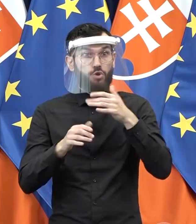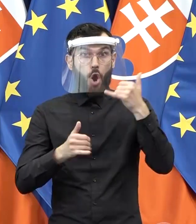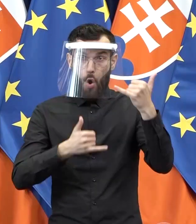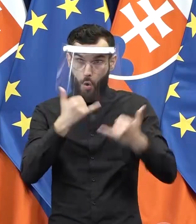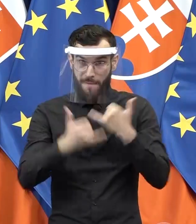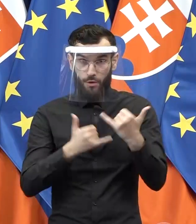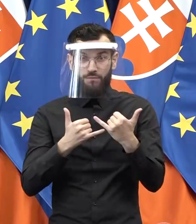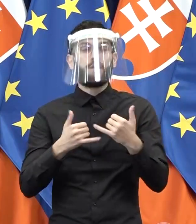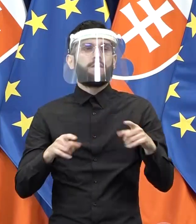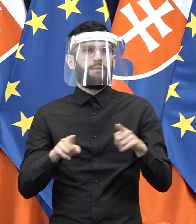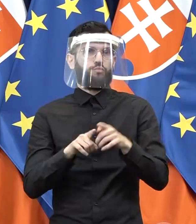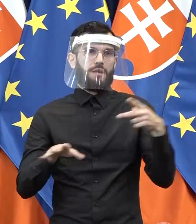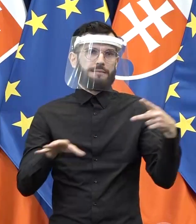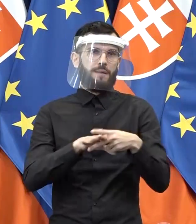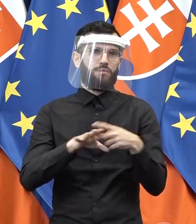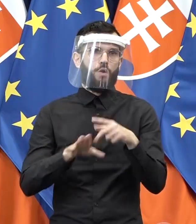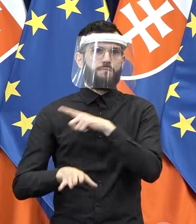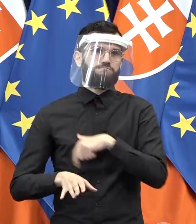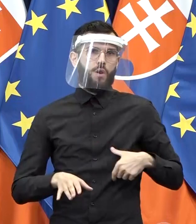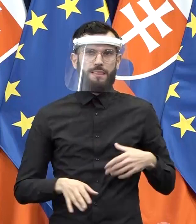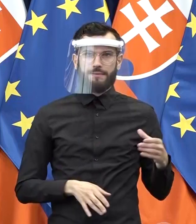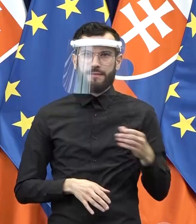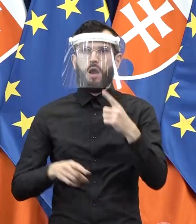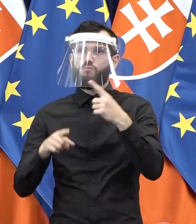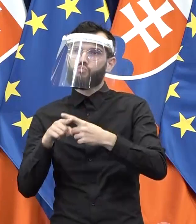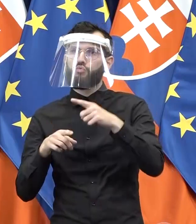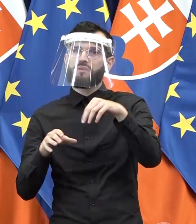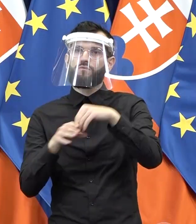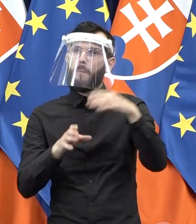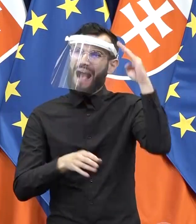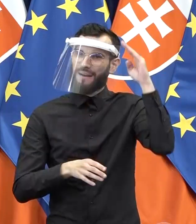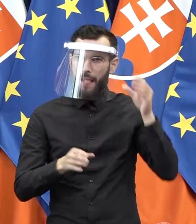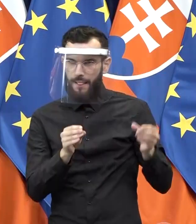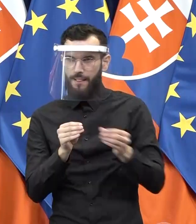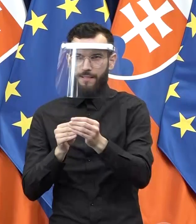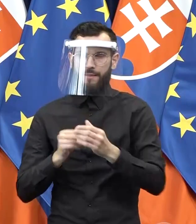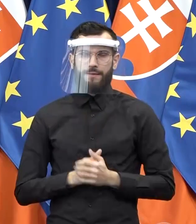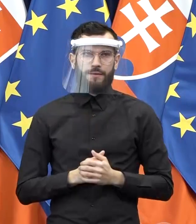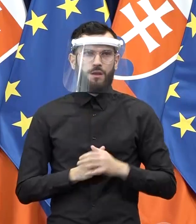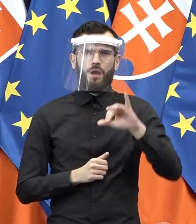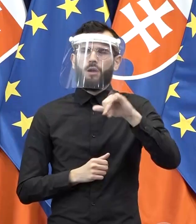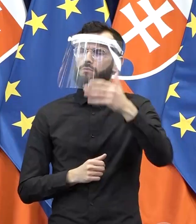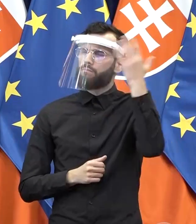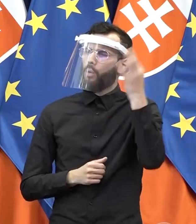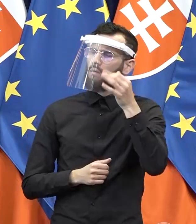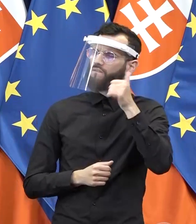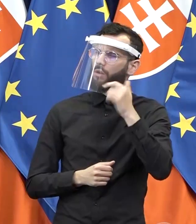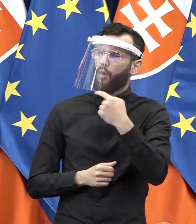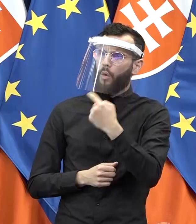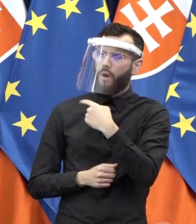vyskytne, bude tam k dispozícii policajný príslušník aj s príslušníkmi z armady. Vy ste ešte včera povedali, že